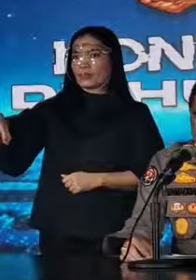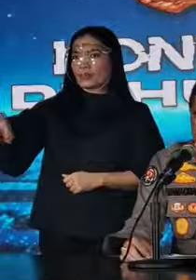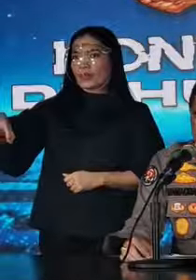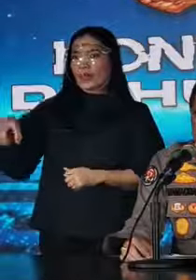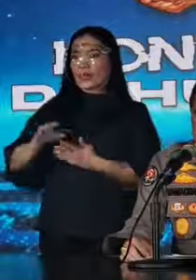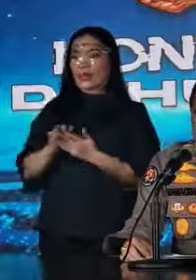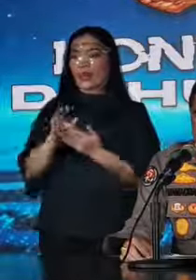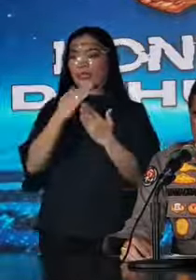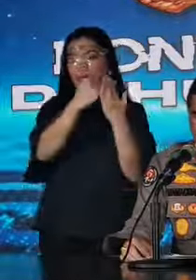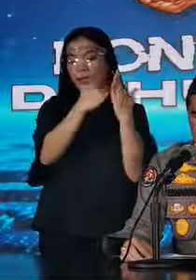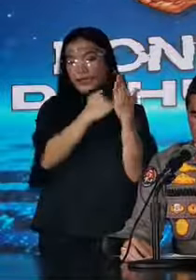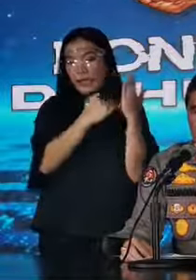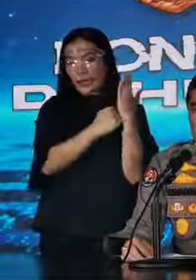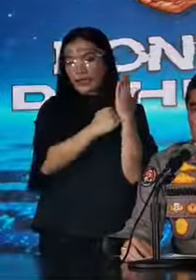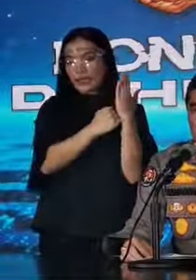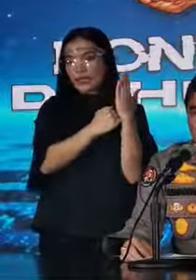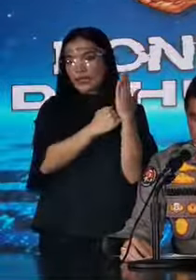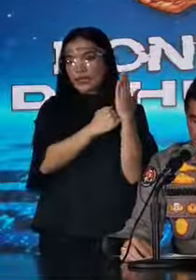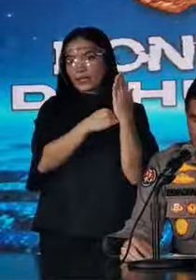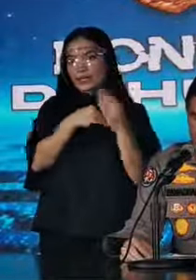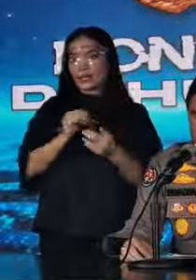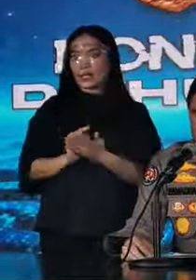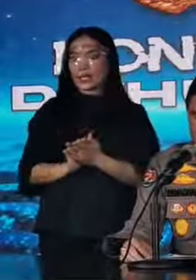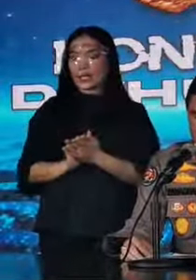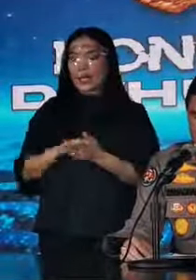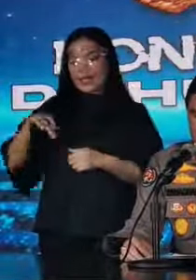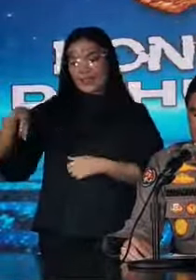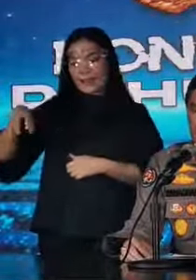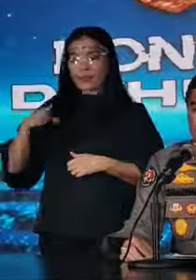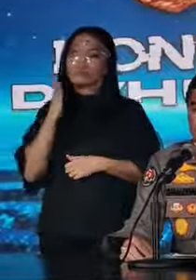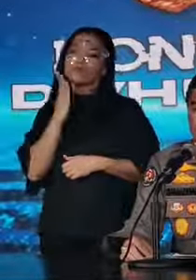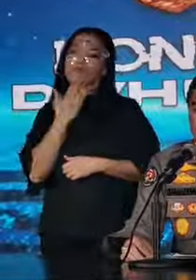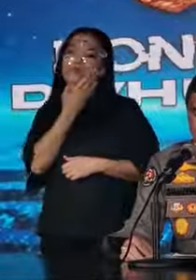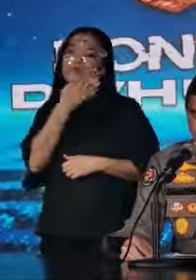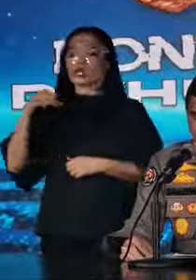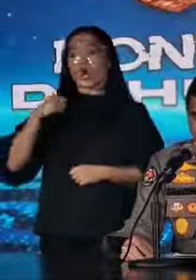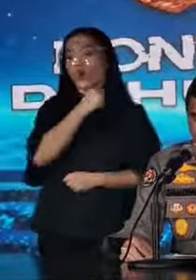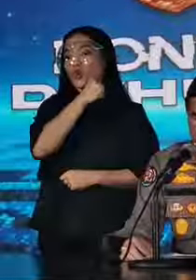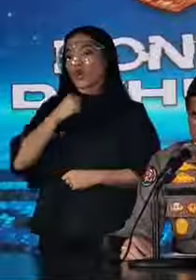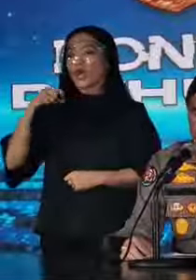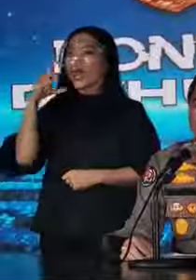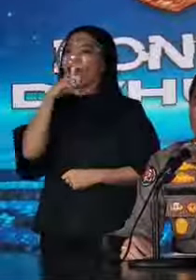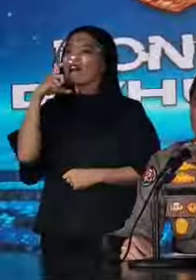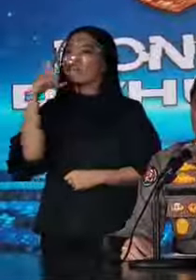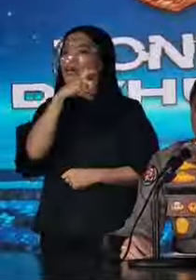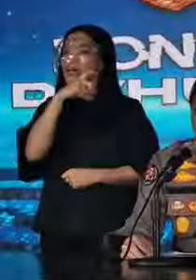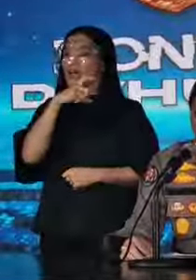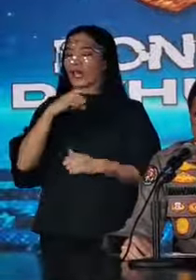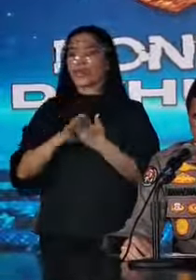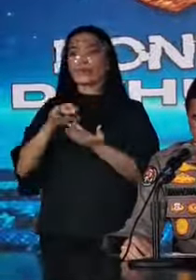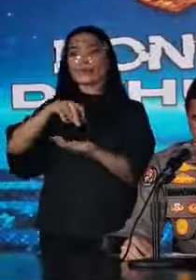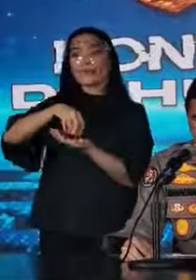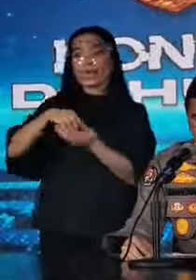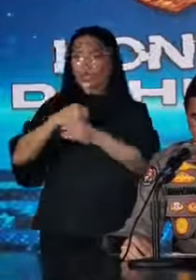tempat 4 kegiatan, yaitu spa, karaoke, kafe, dan tempat